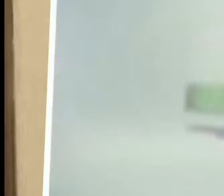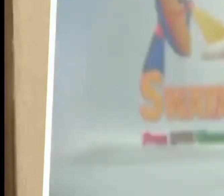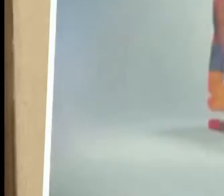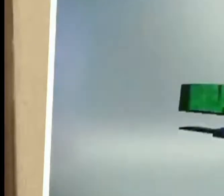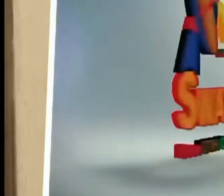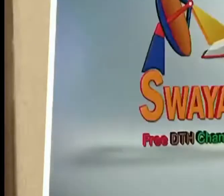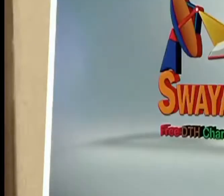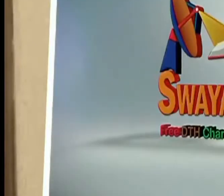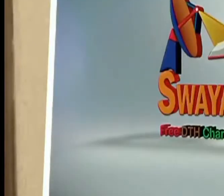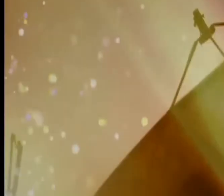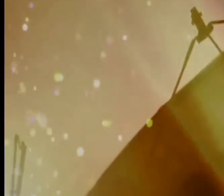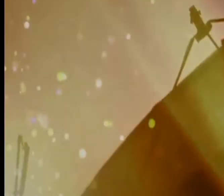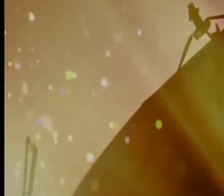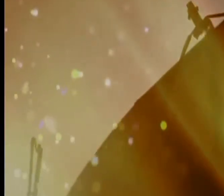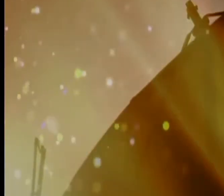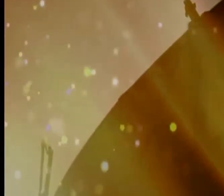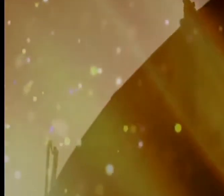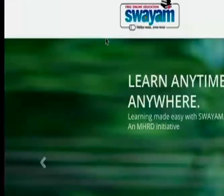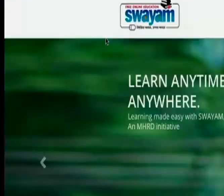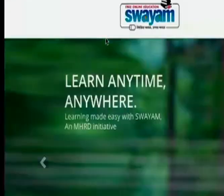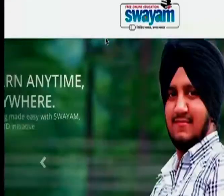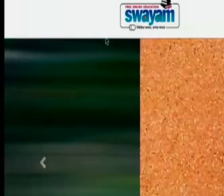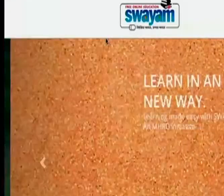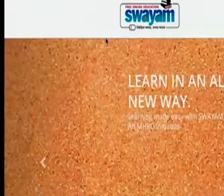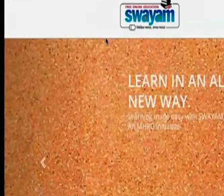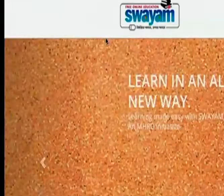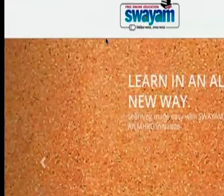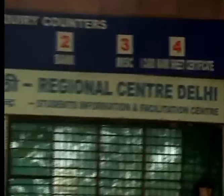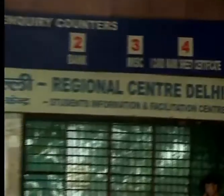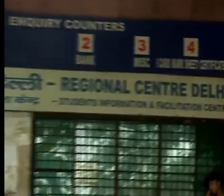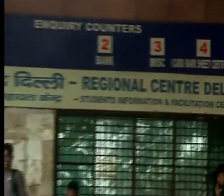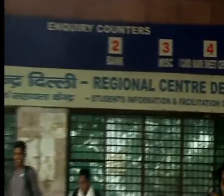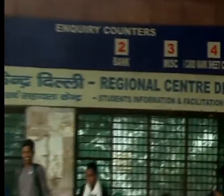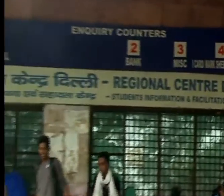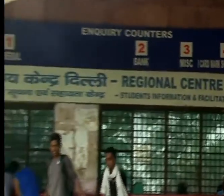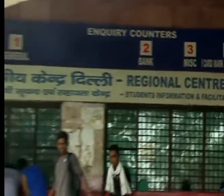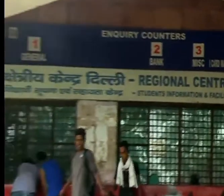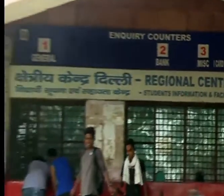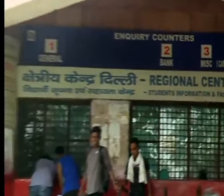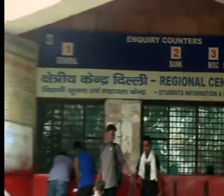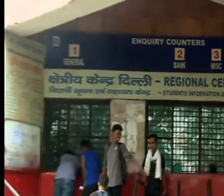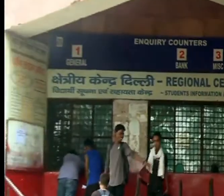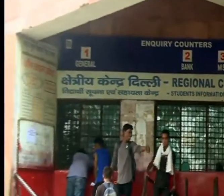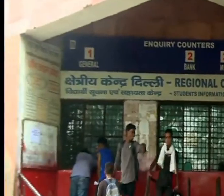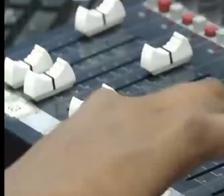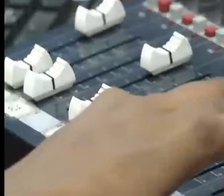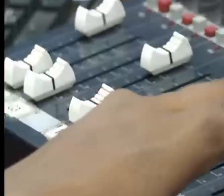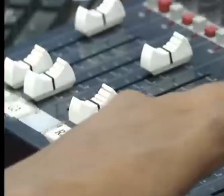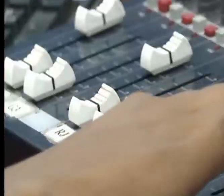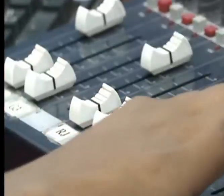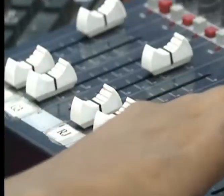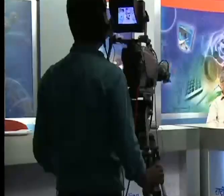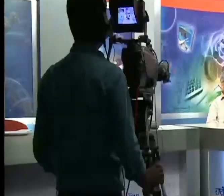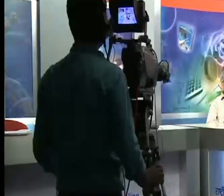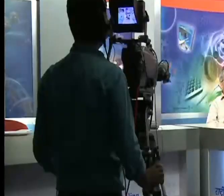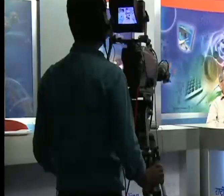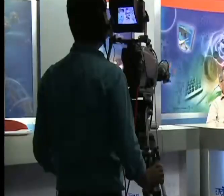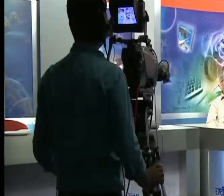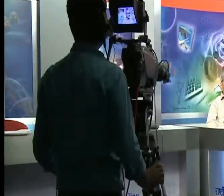मन चाहा केंद्र चुने। हम अपना जीवन स्वयं